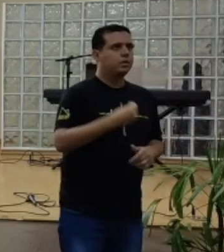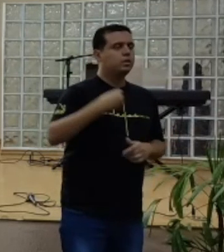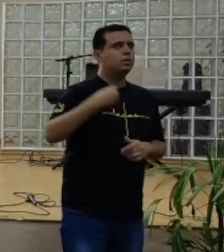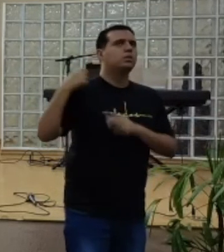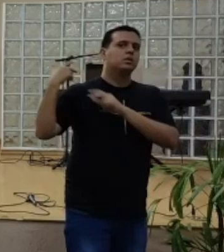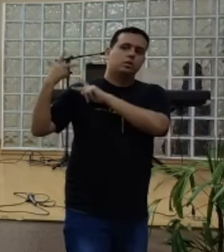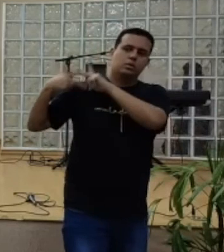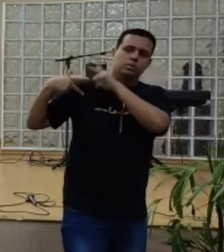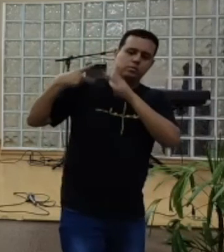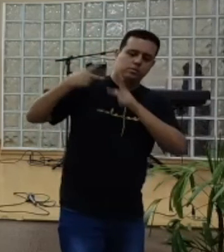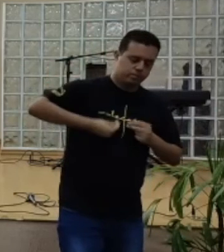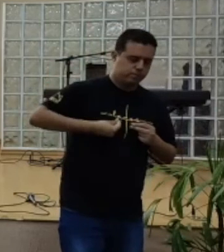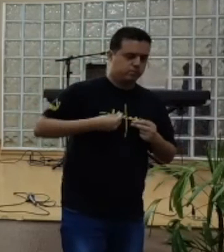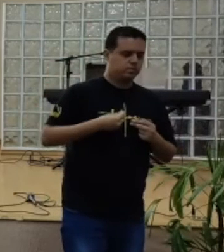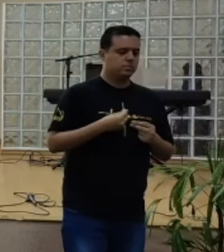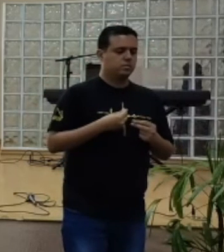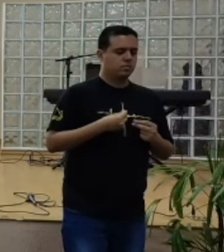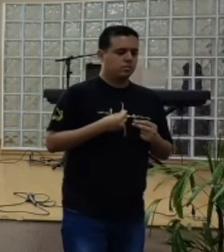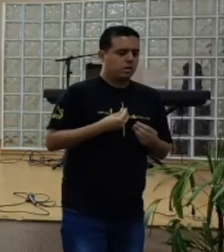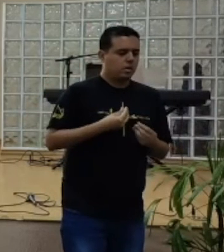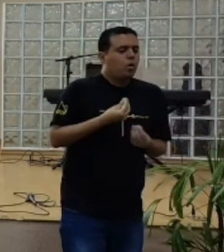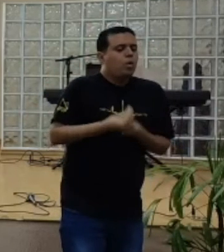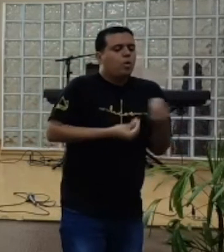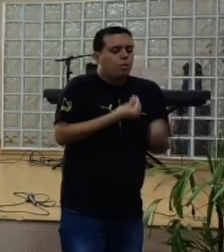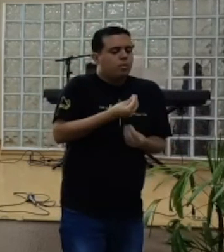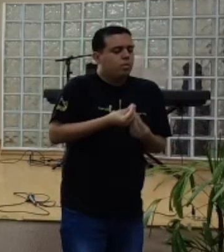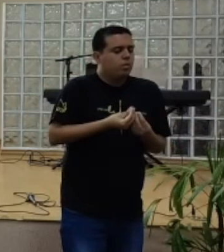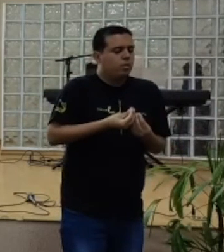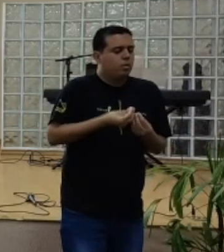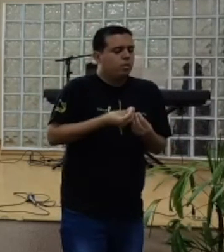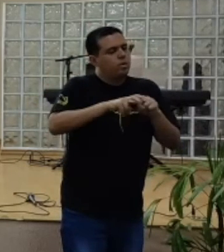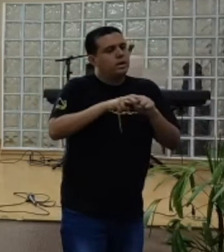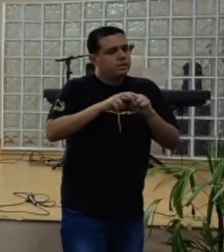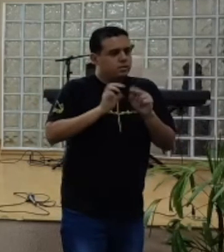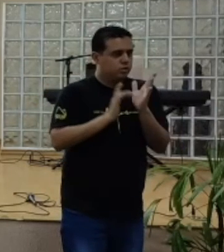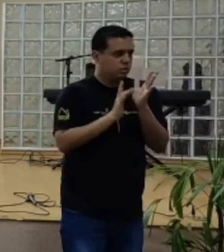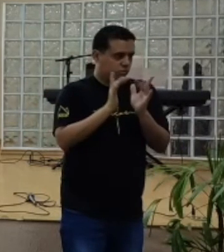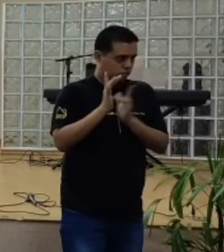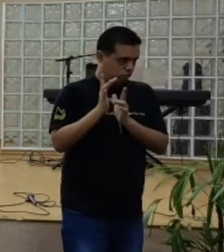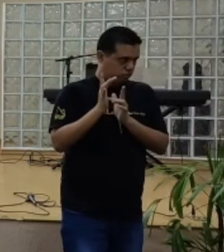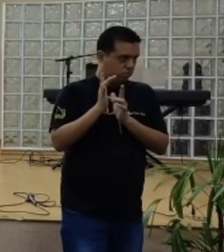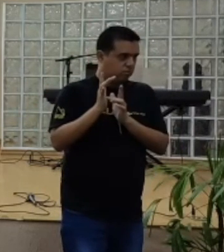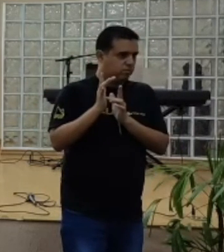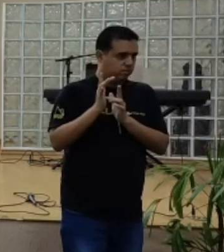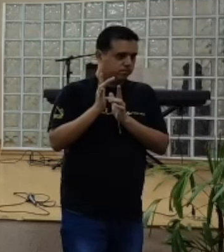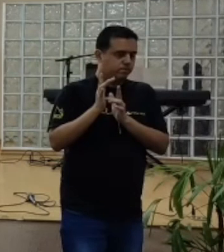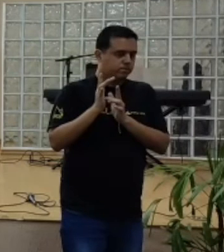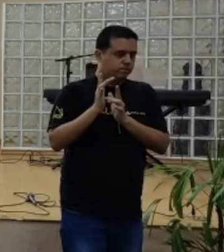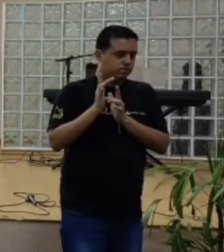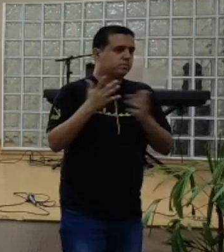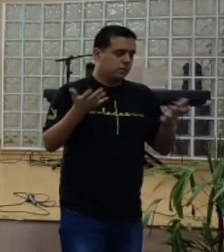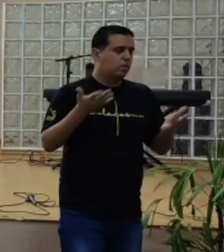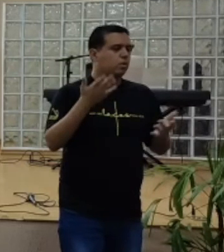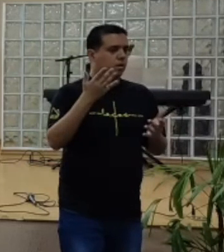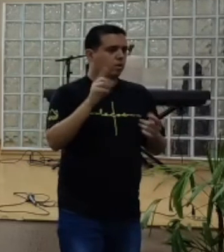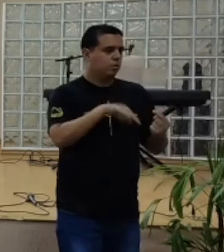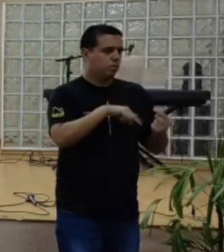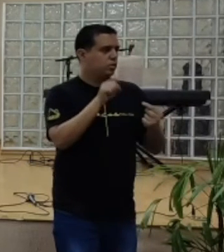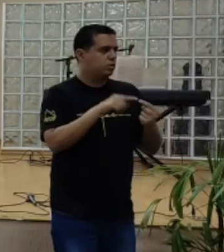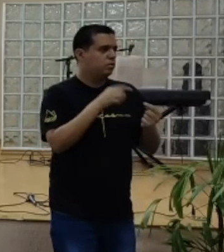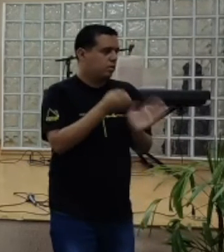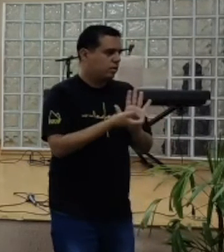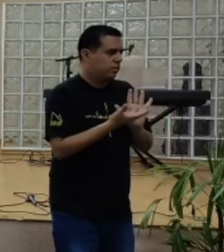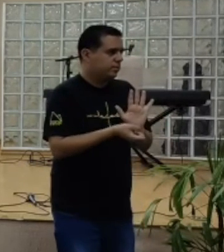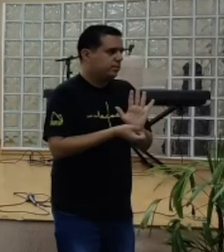direto deles, Jesus. Não só Isaac, Jesus. Este era o propósito, este é o evangelho. Que